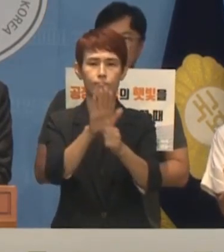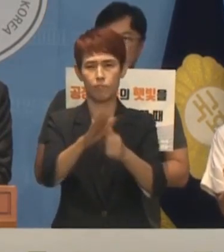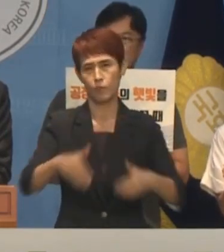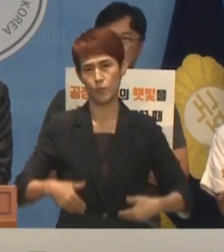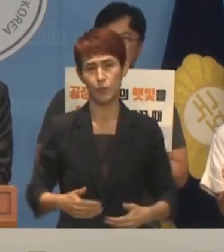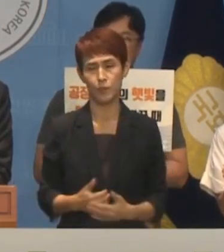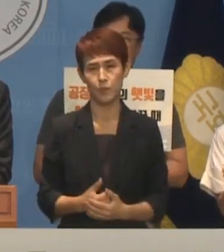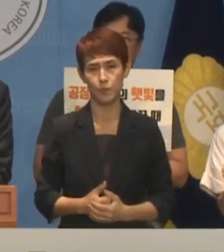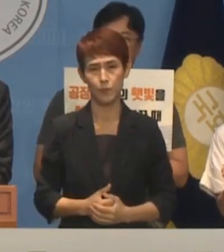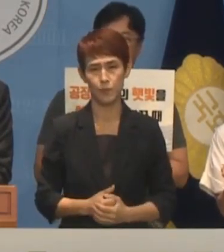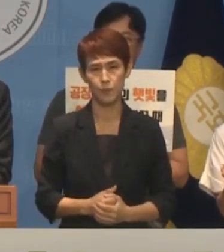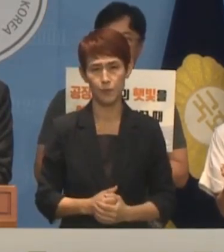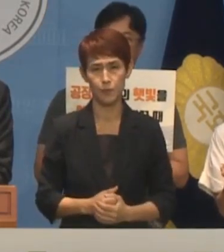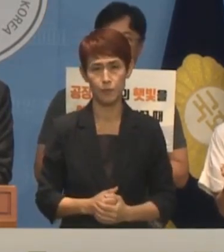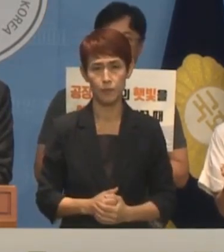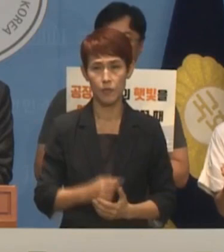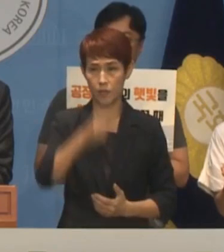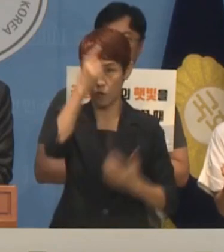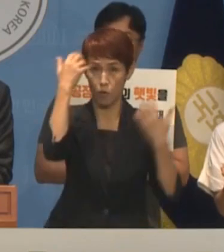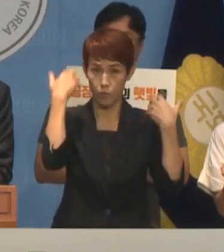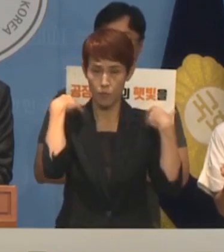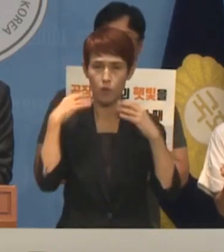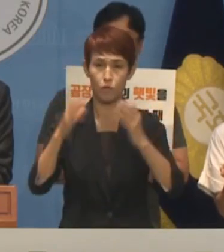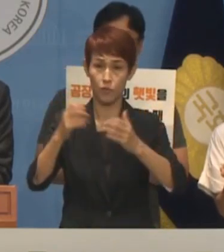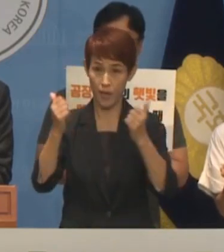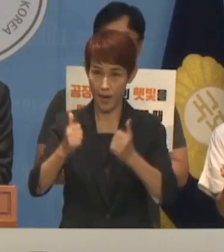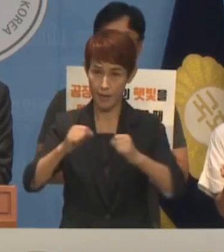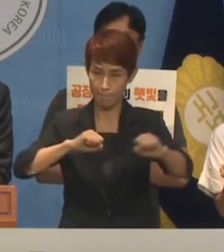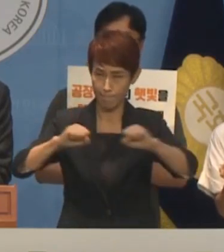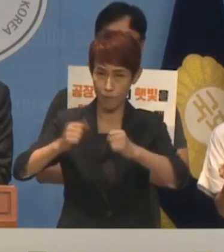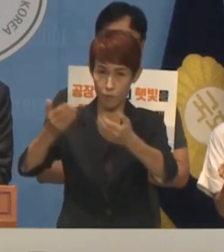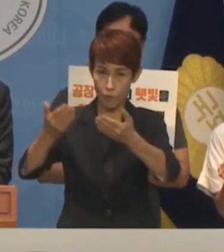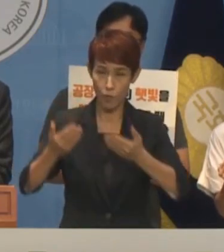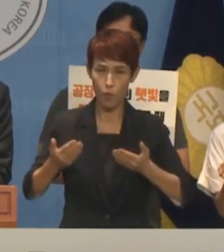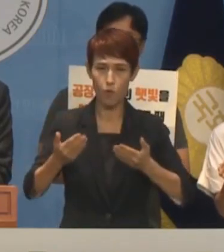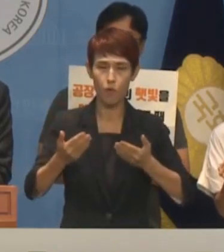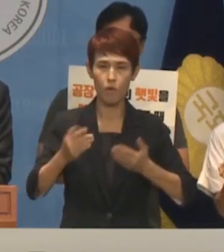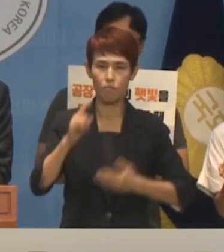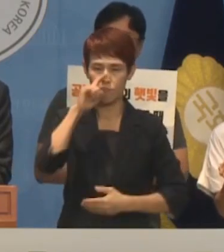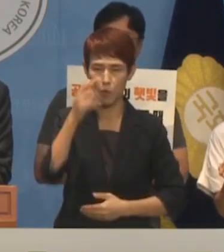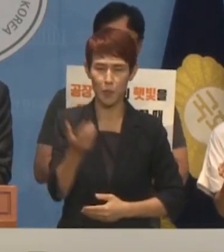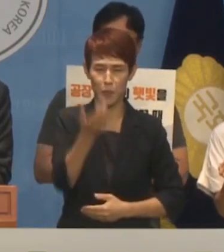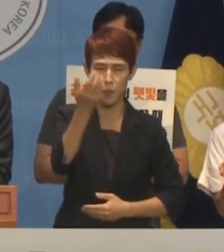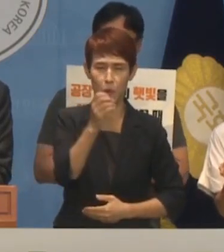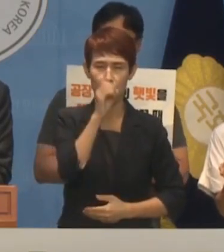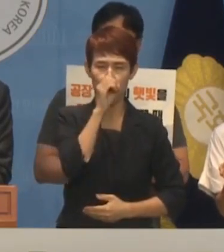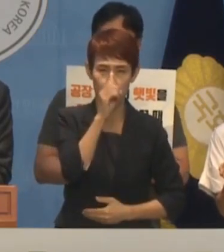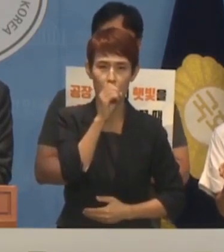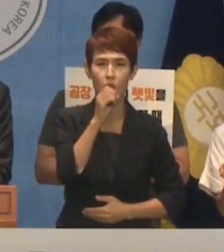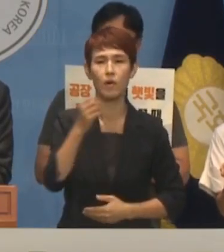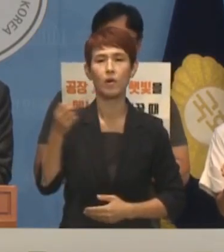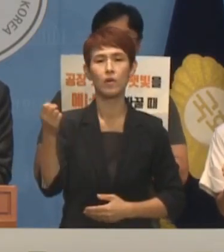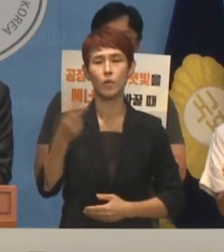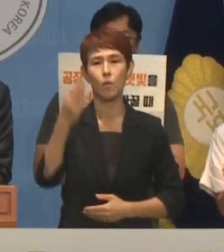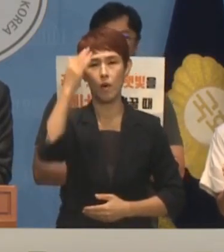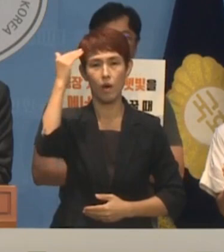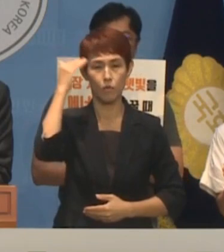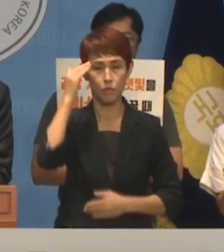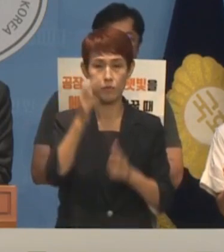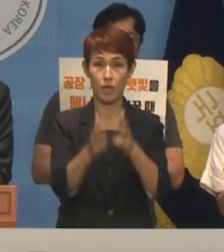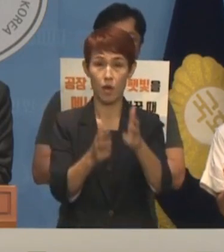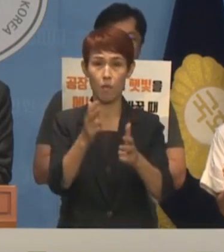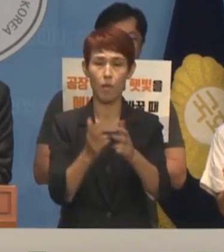합니다. 정부와 국회의 적극적인 행동은 탈탄소 경제로의 전환뿐 아니라 우리나라의 산업의